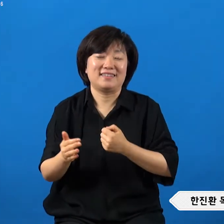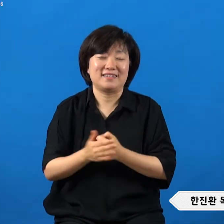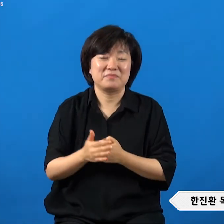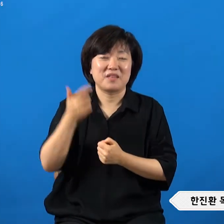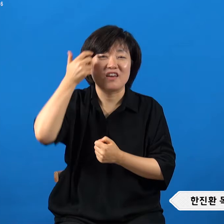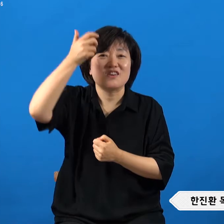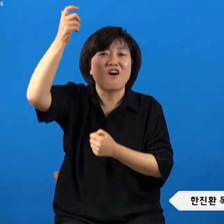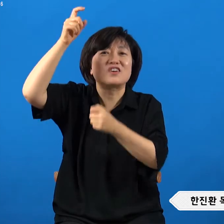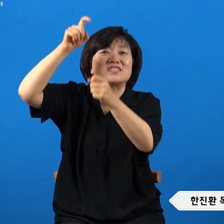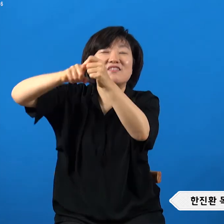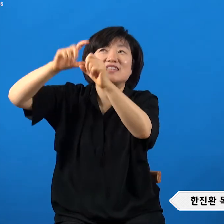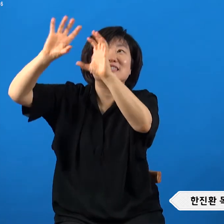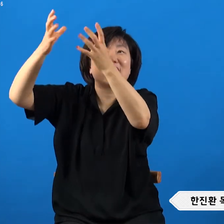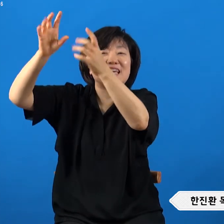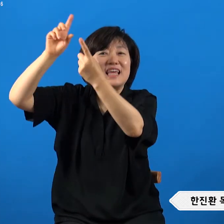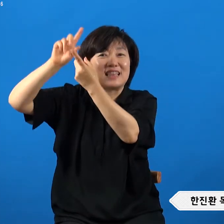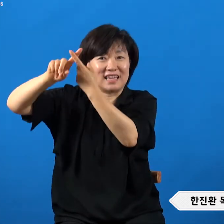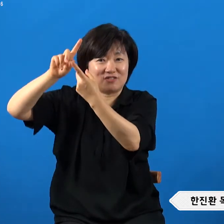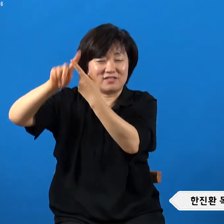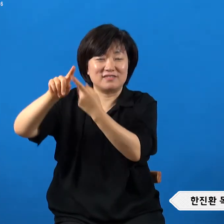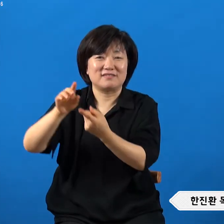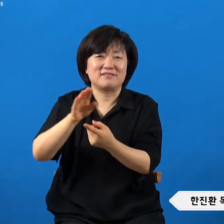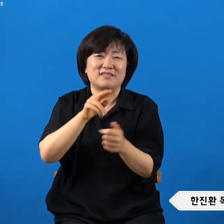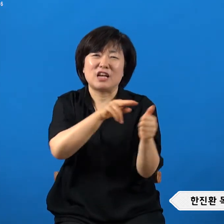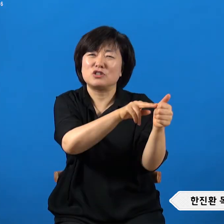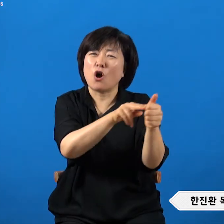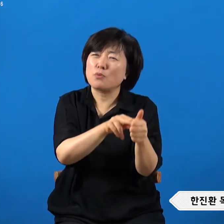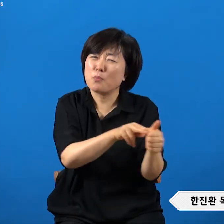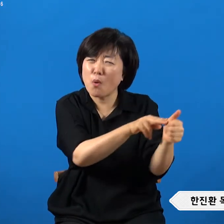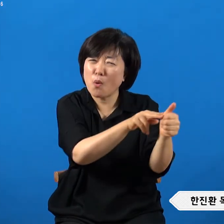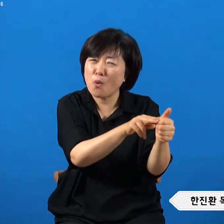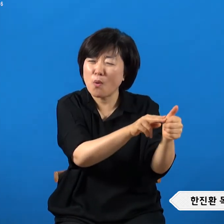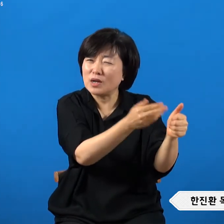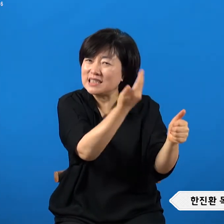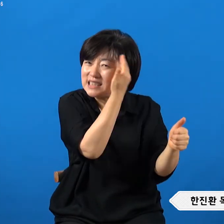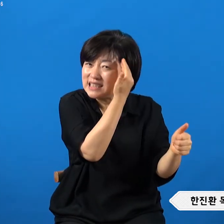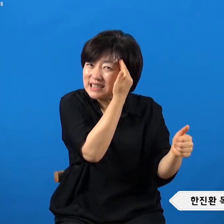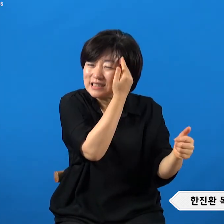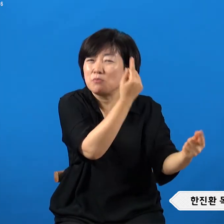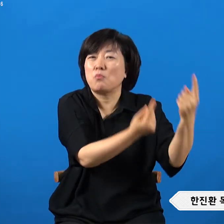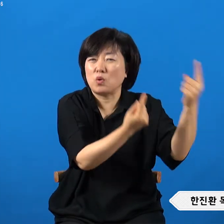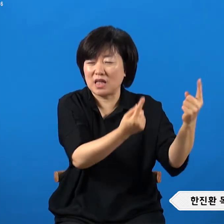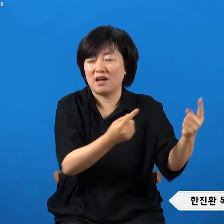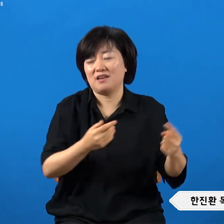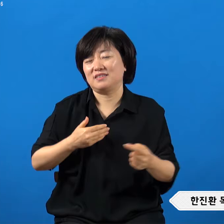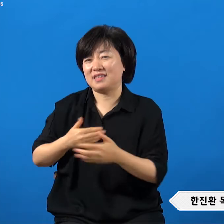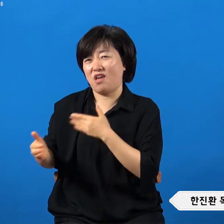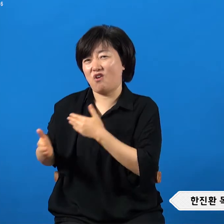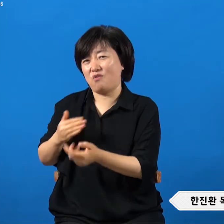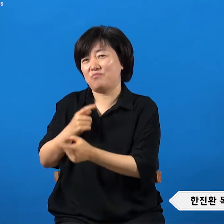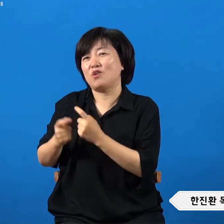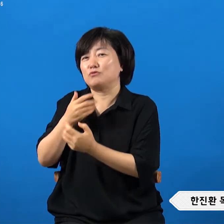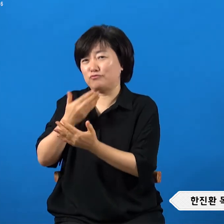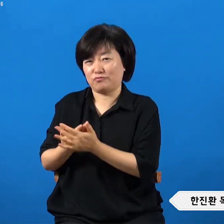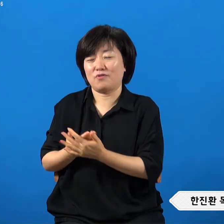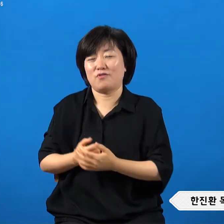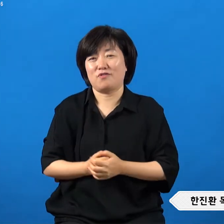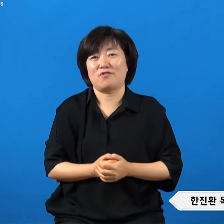그래서 영적인 세계에 있어서는 정보의 축적보다도 체험하는 것이 더